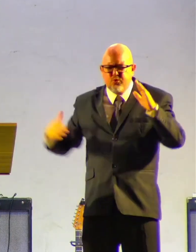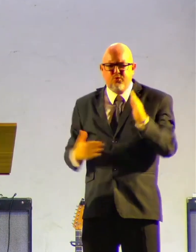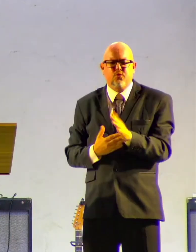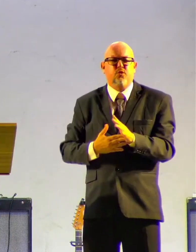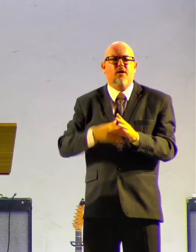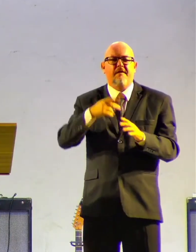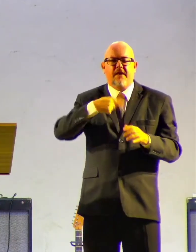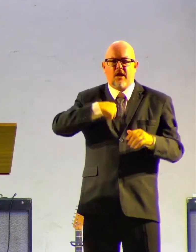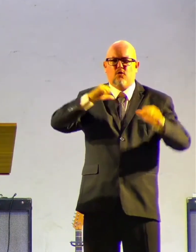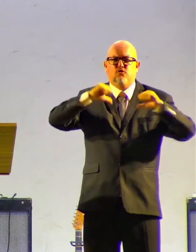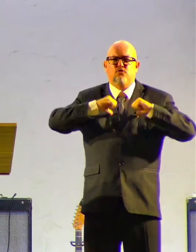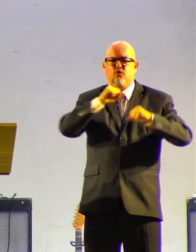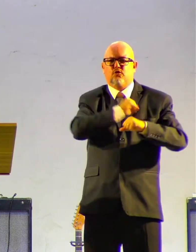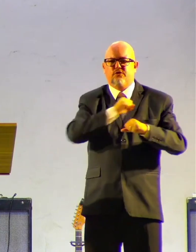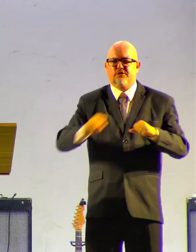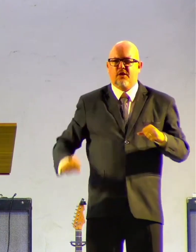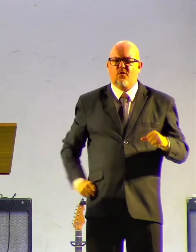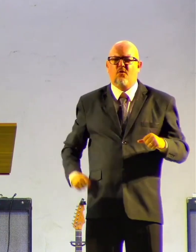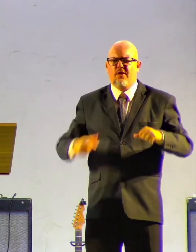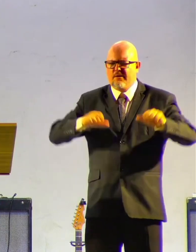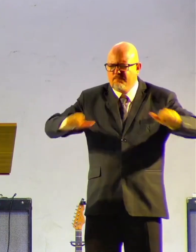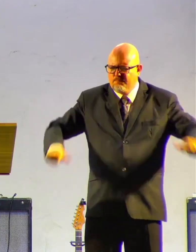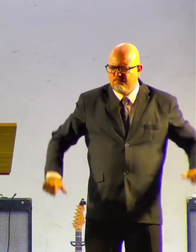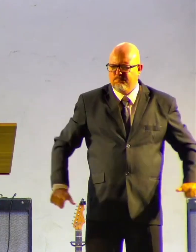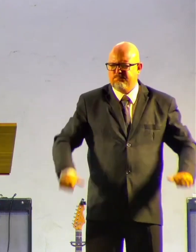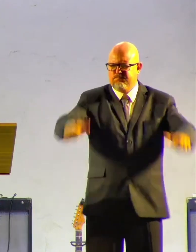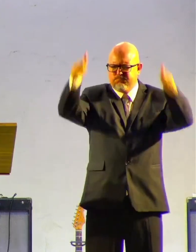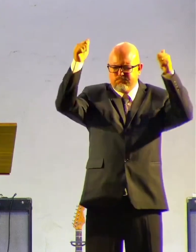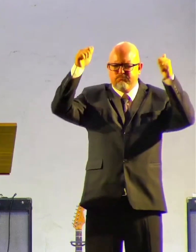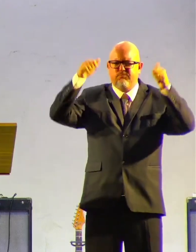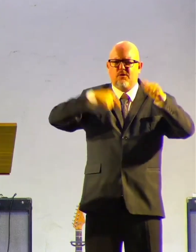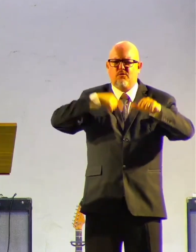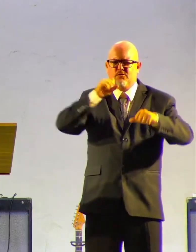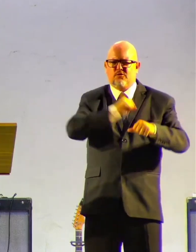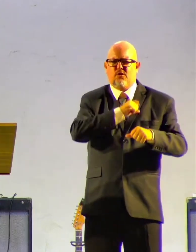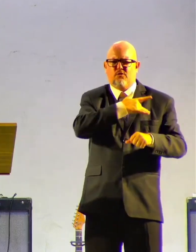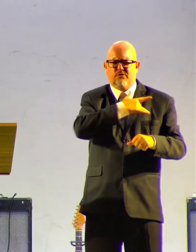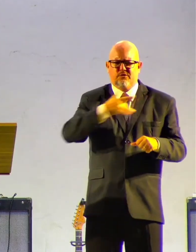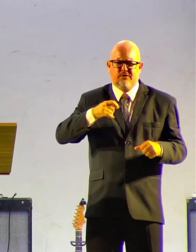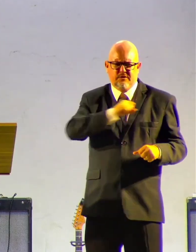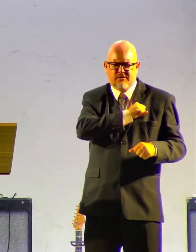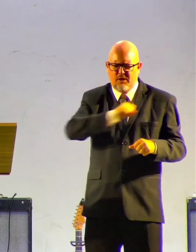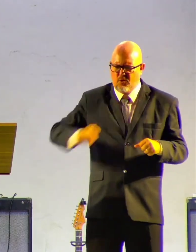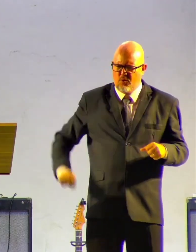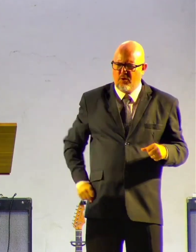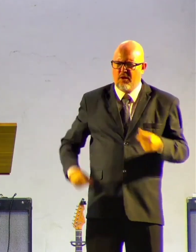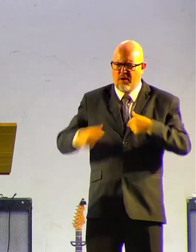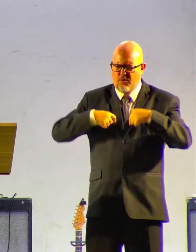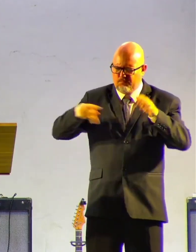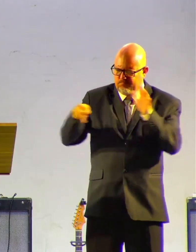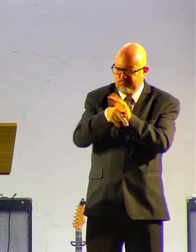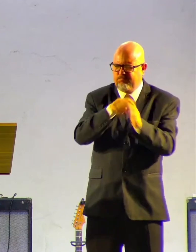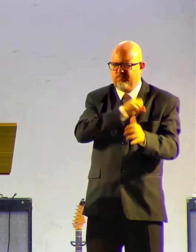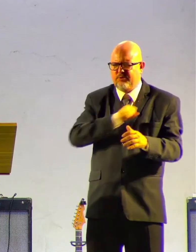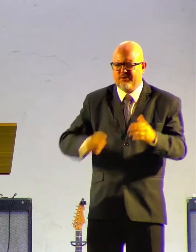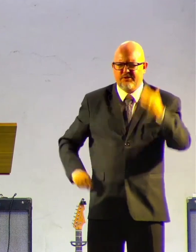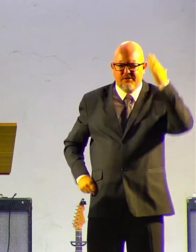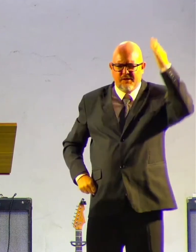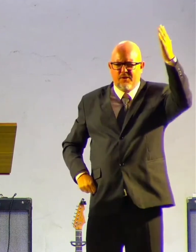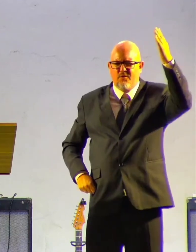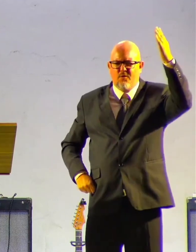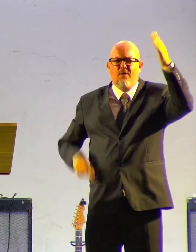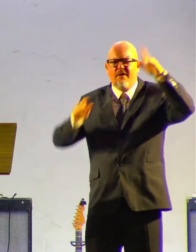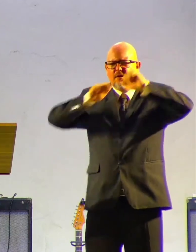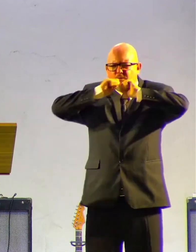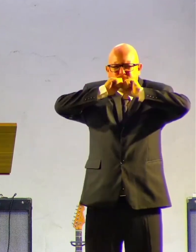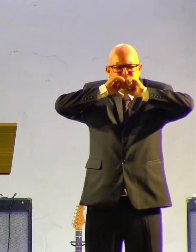do Senhor, eu sou do Senhor, eu sou do Senhor, eu sou do Senhor, eu sou do Senhor, eu sou do Senhor. E esta mensagem sai